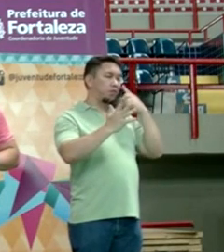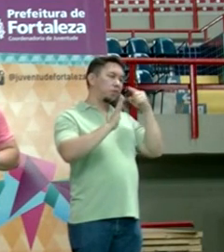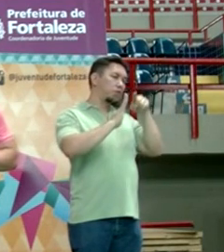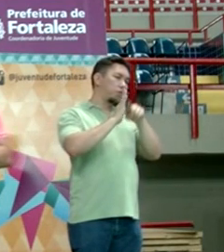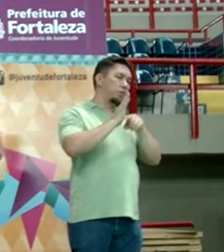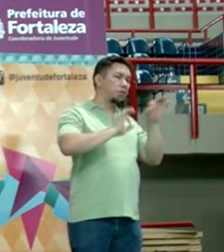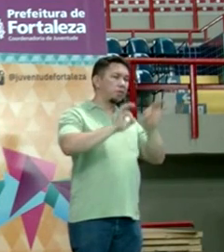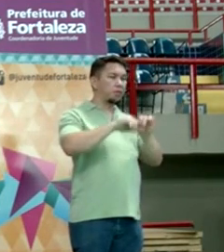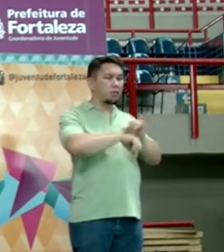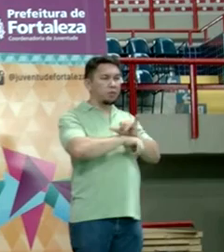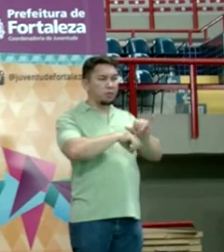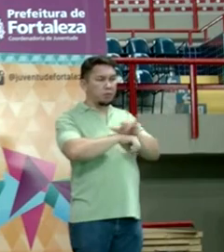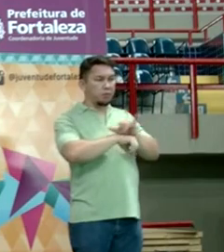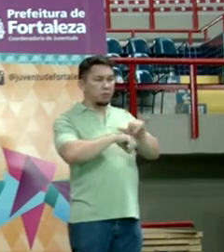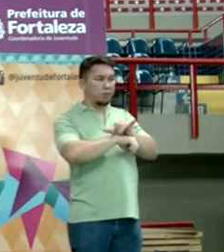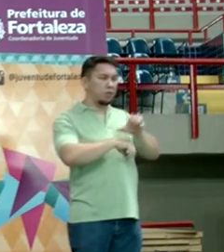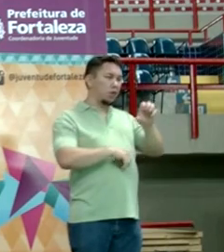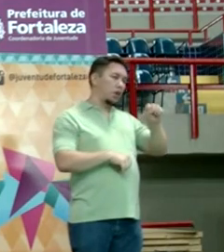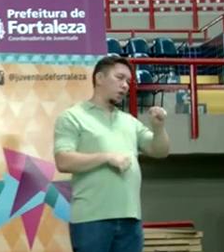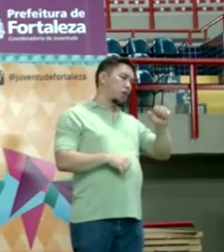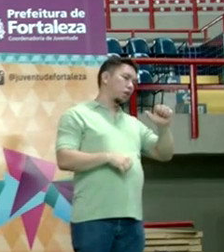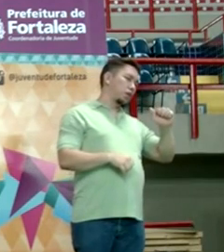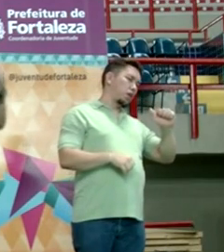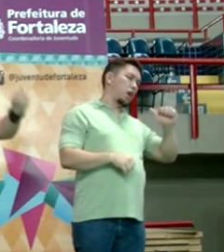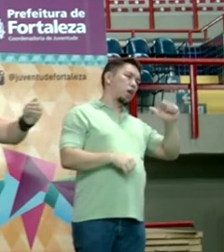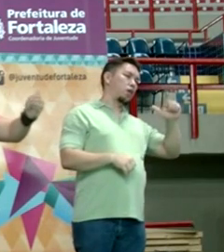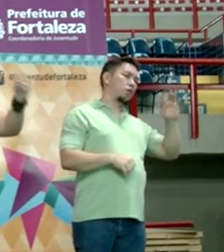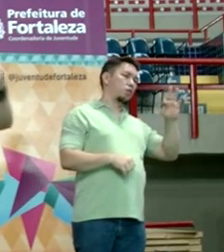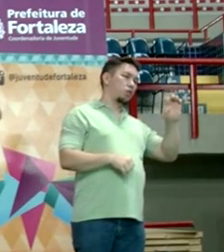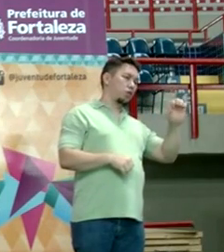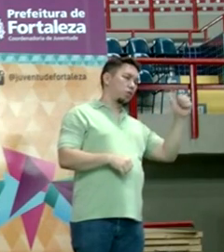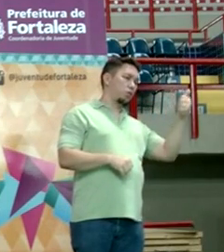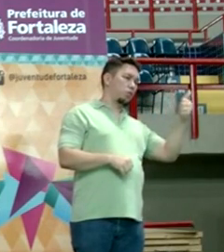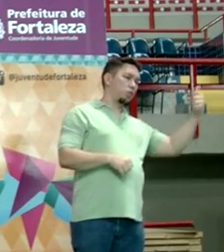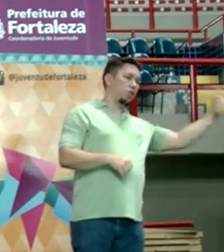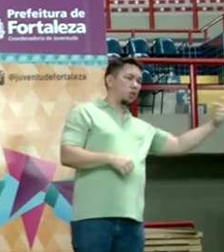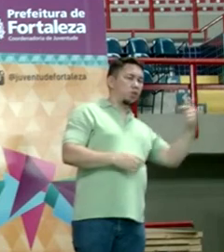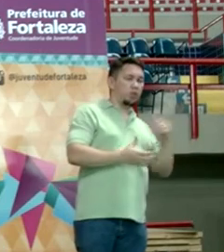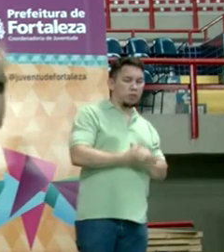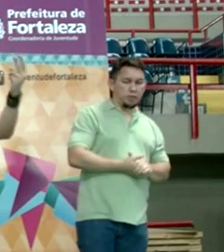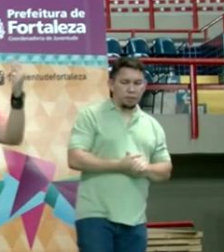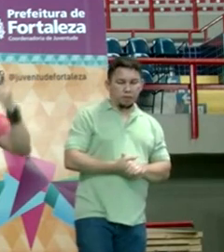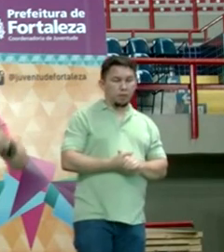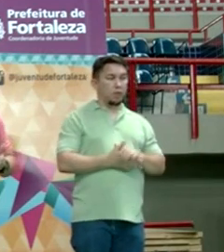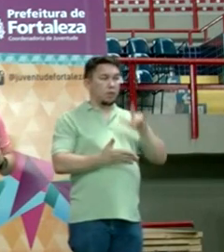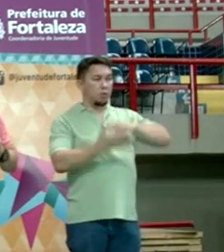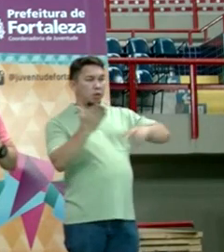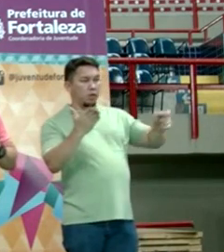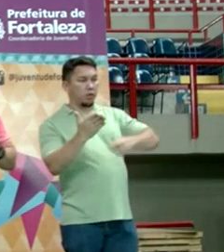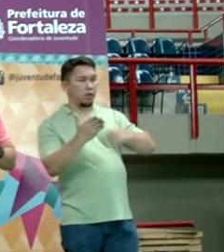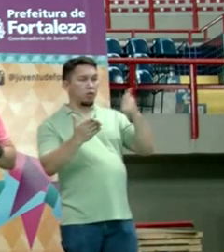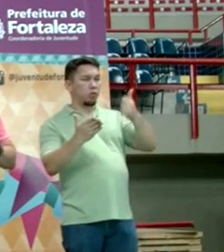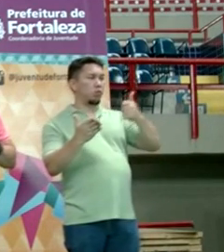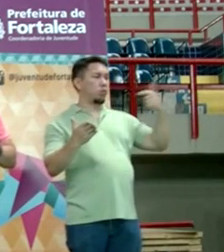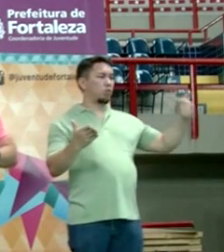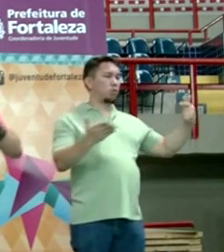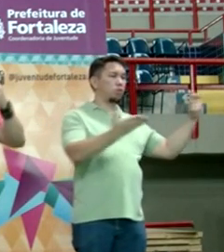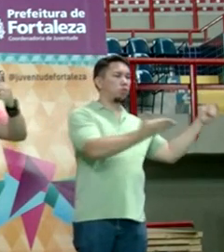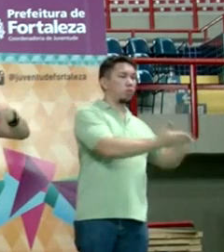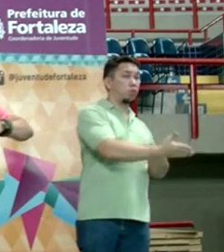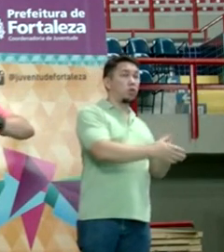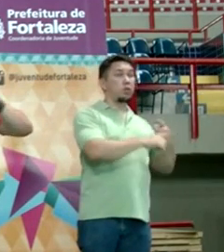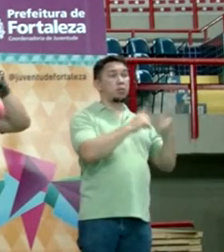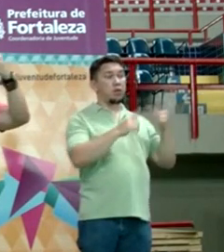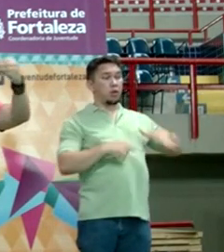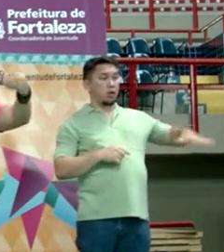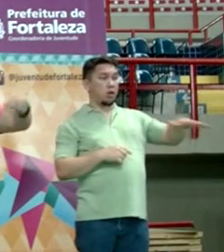diminuição de bomba atômica eu chamo de plano SALT. Aí tinha o SALT 1, SALT 2, que foi assinado 2 vezes, tá? Só